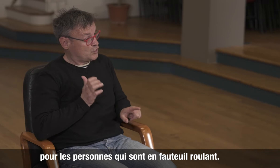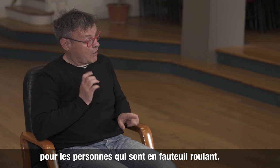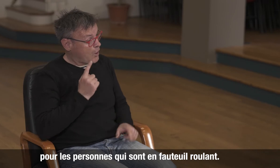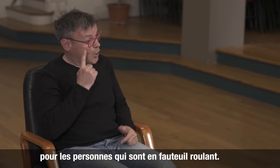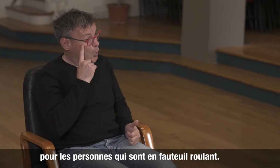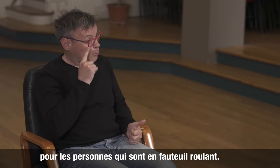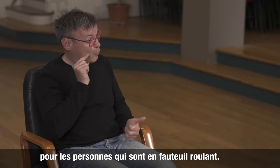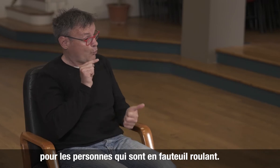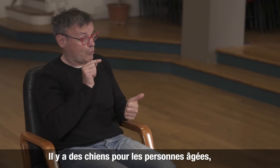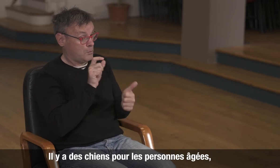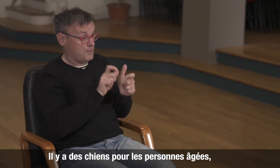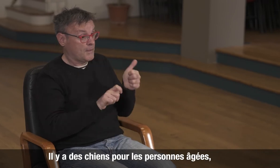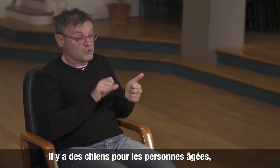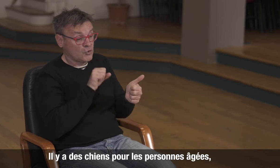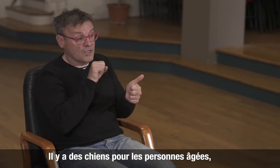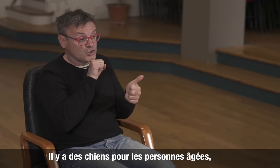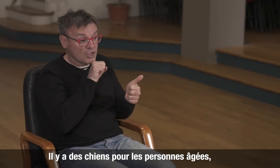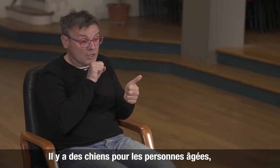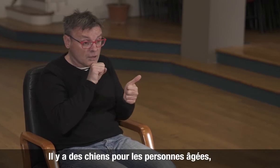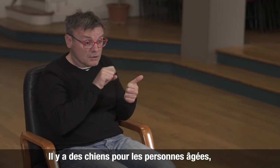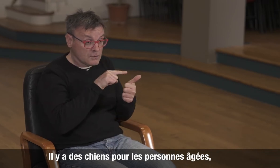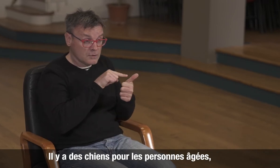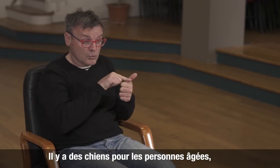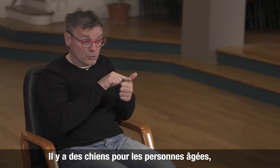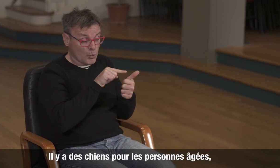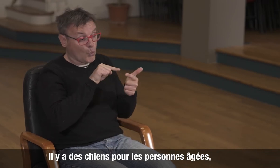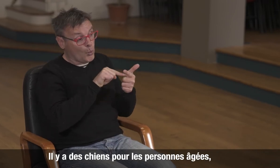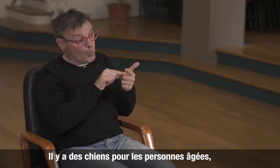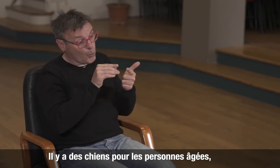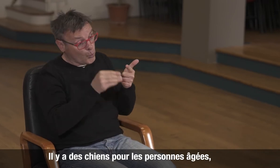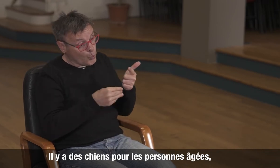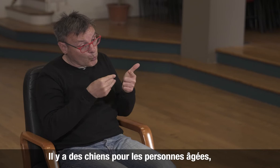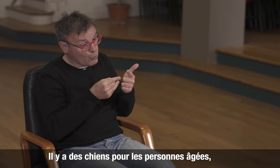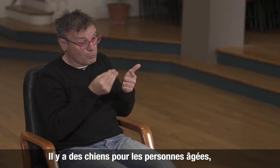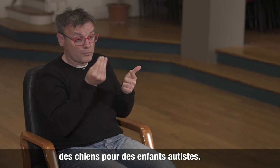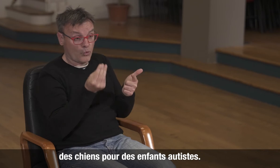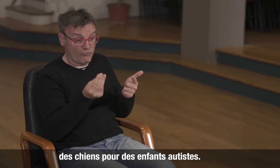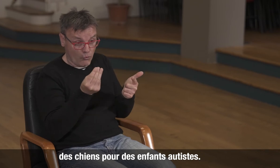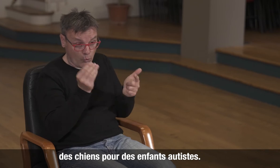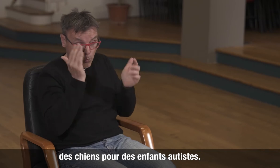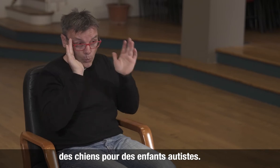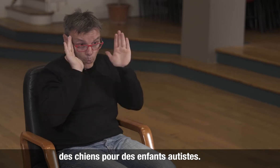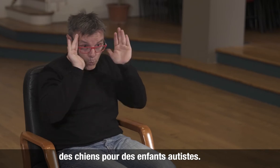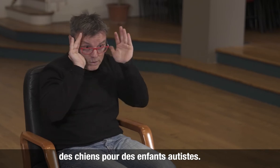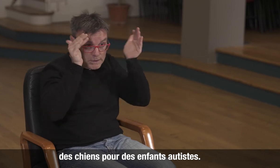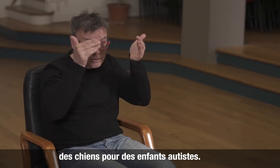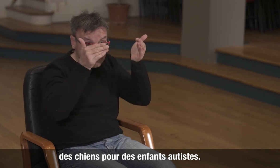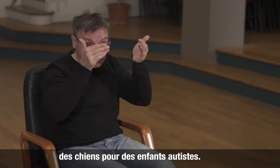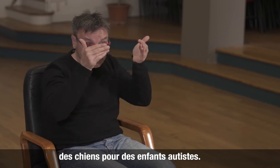fauteuil roulant. Il y a des chiens pour les personnes âgées. Des chiens pour des enfants